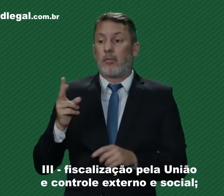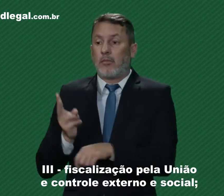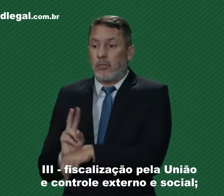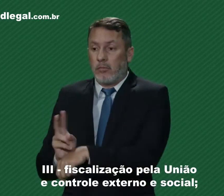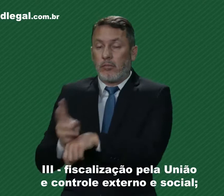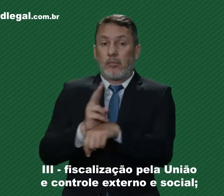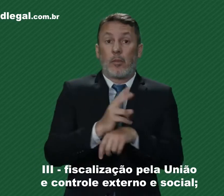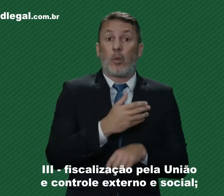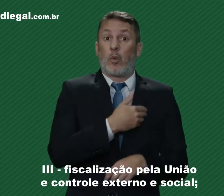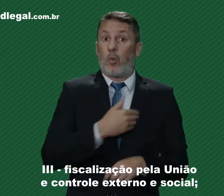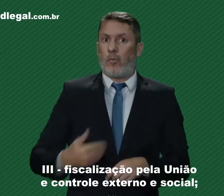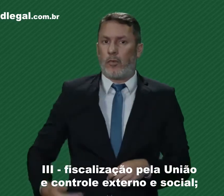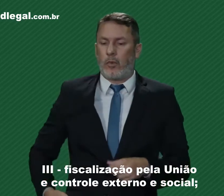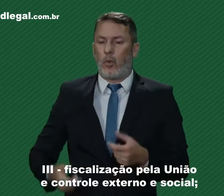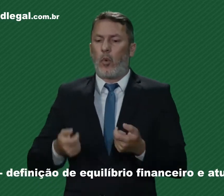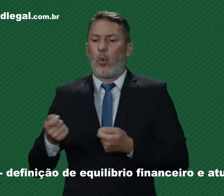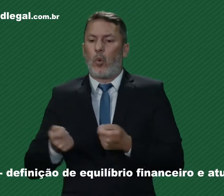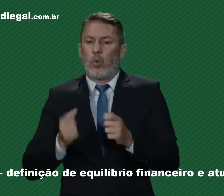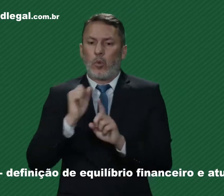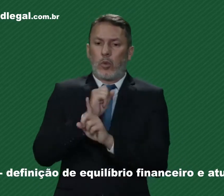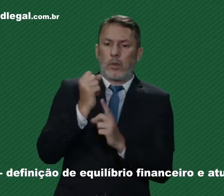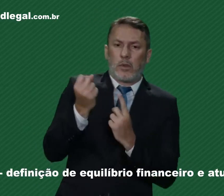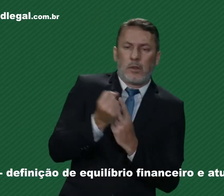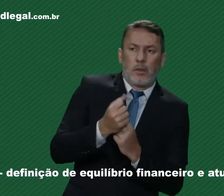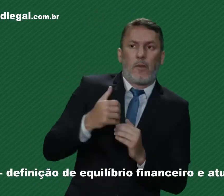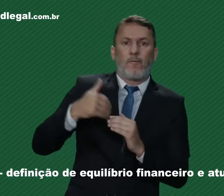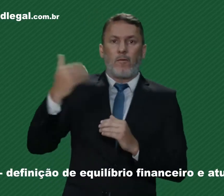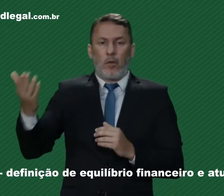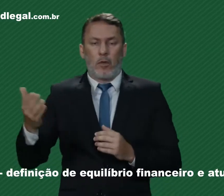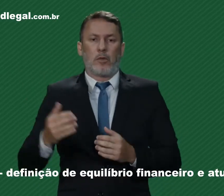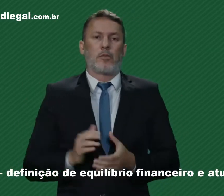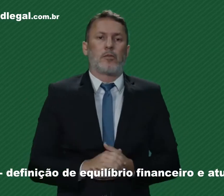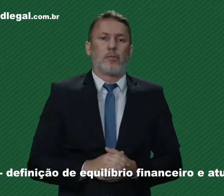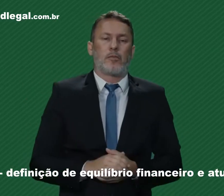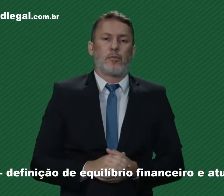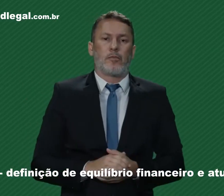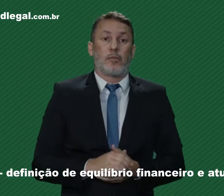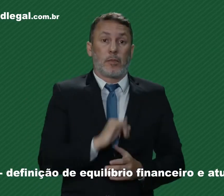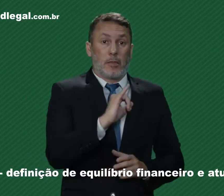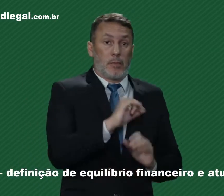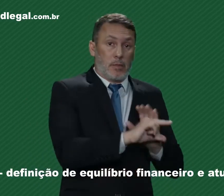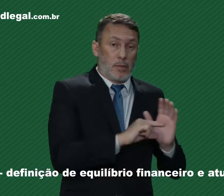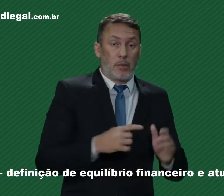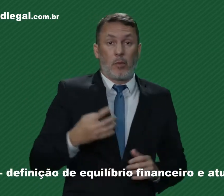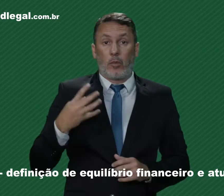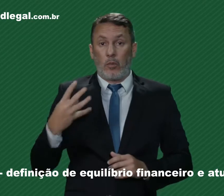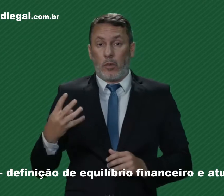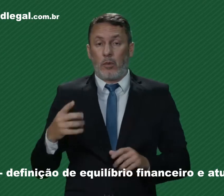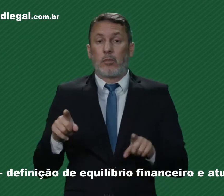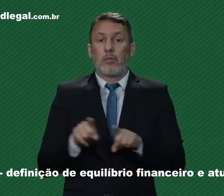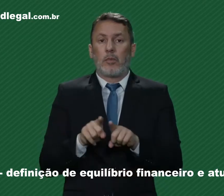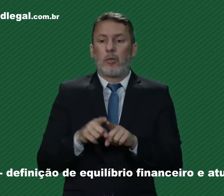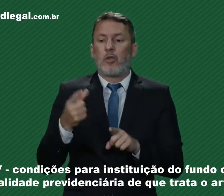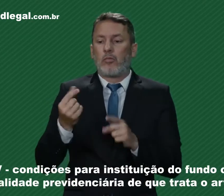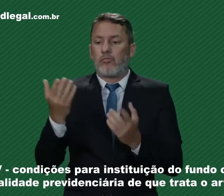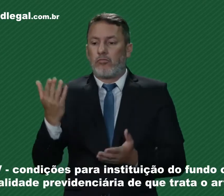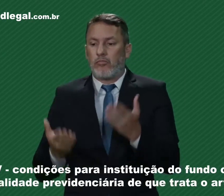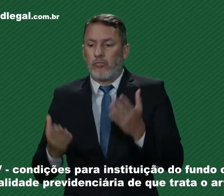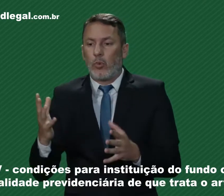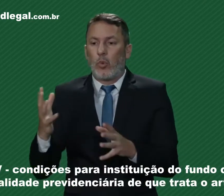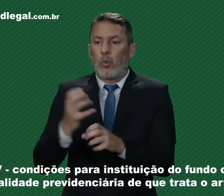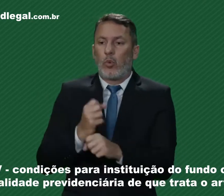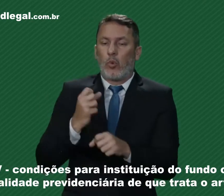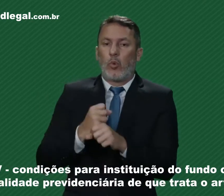e controle externo e social. Inciso 4. Definição de equilíbrio financeiro e atuarial.